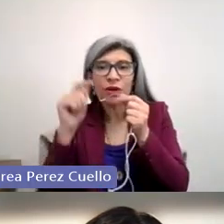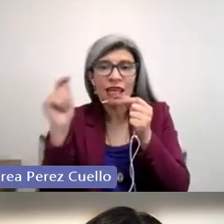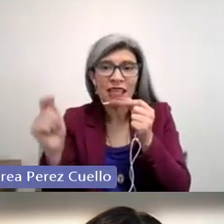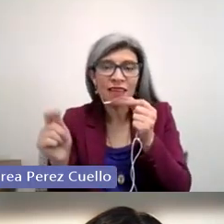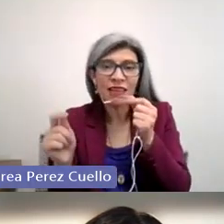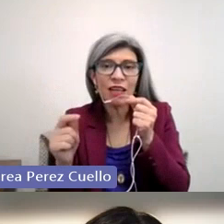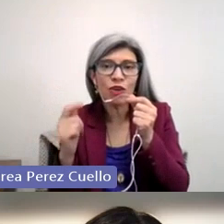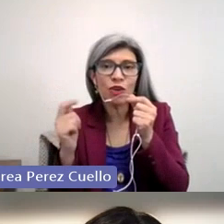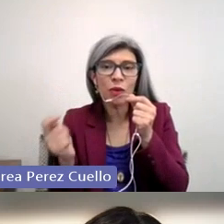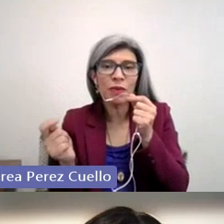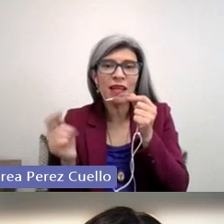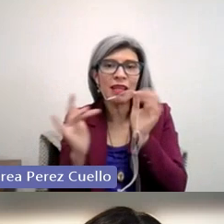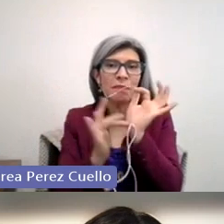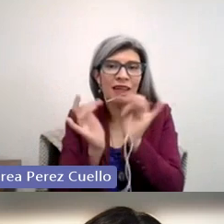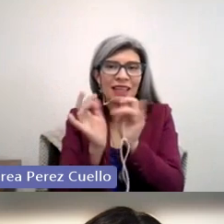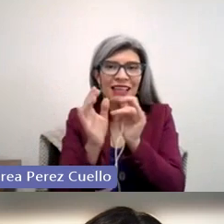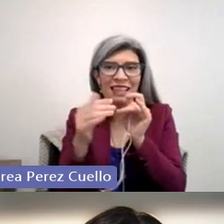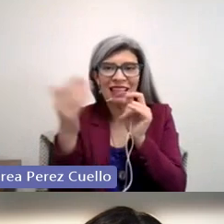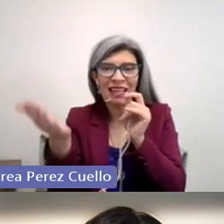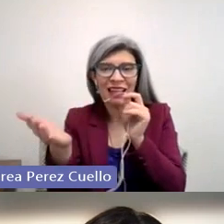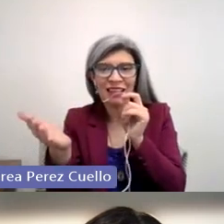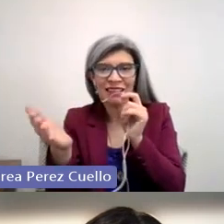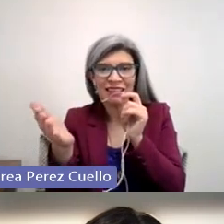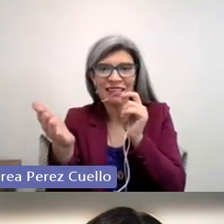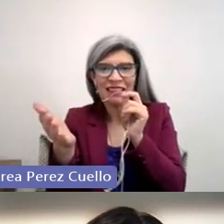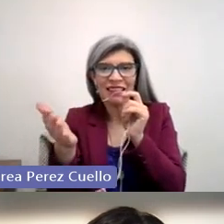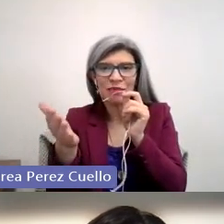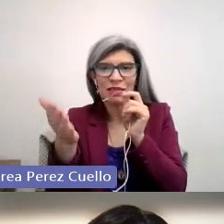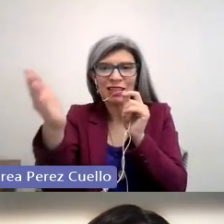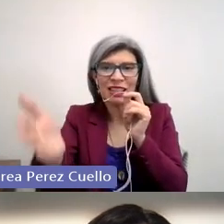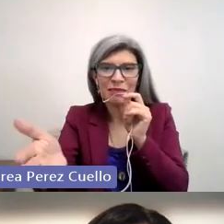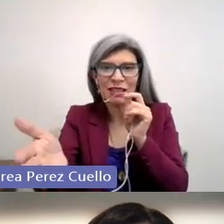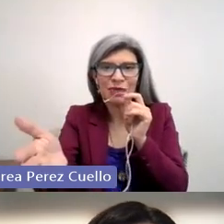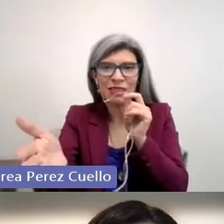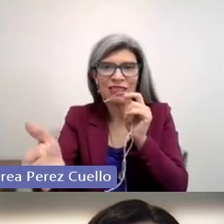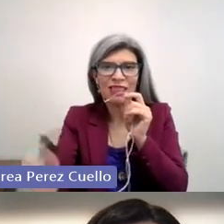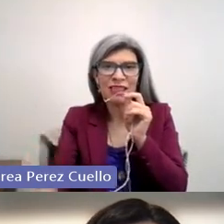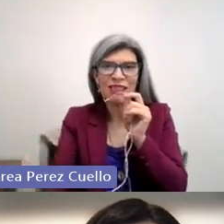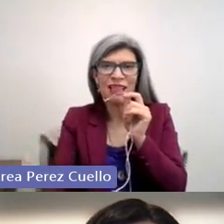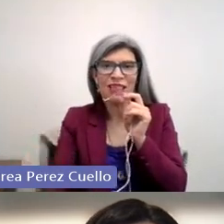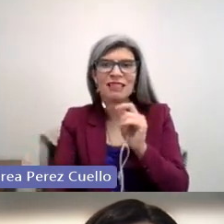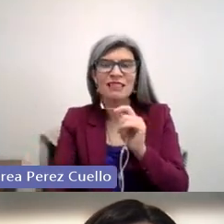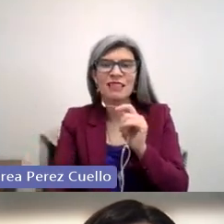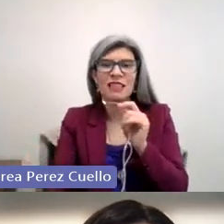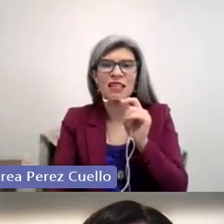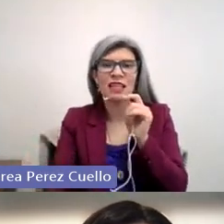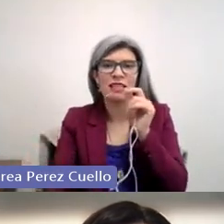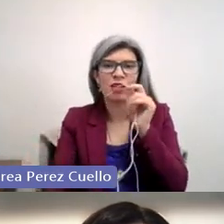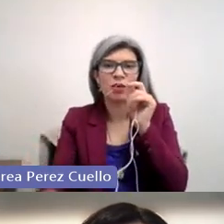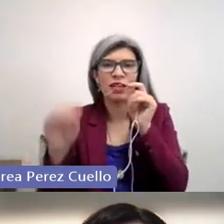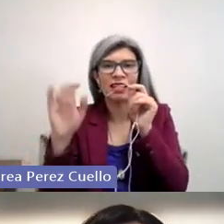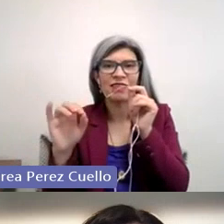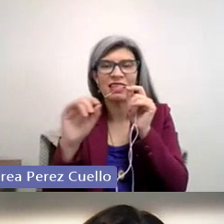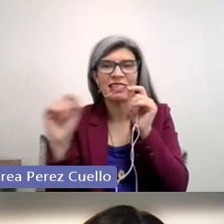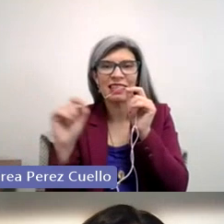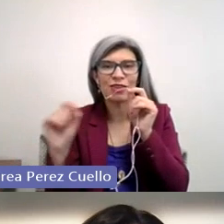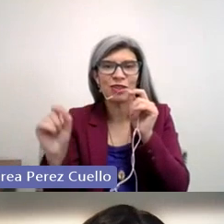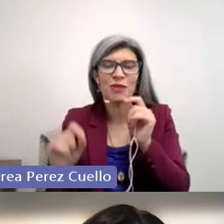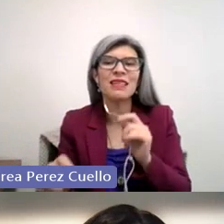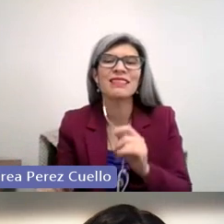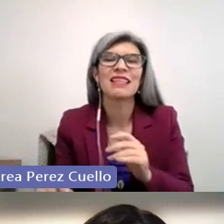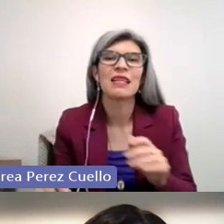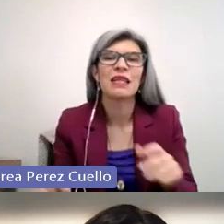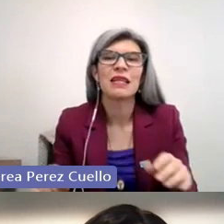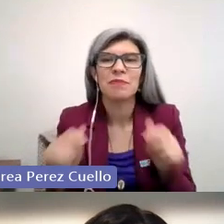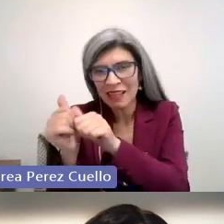Maribel, si puedes escribir los nombres de Paddy, la investigadora también que tú decías, Gladys, si los puedes escribir en el chat